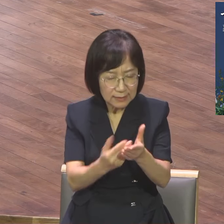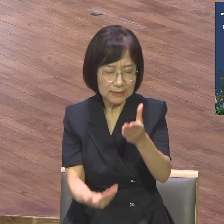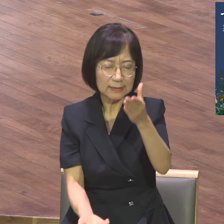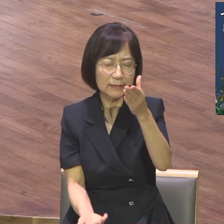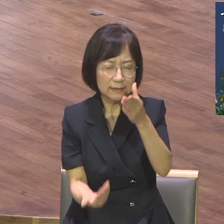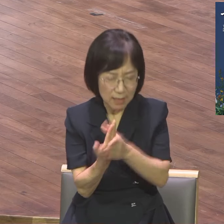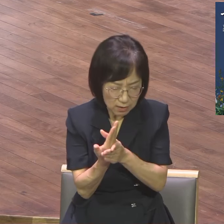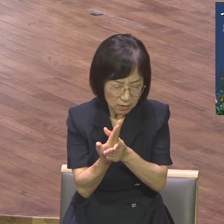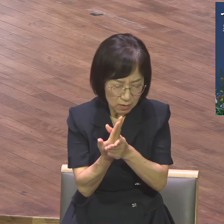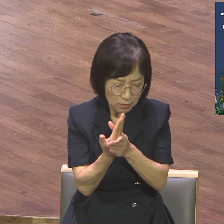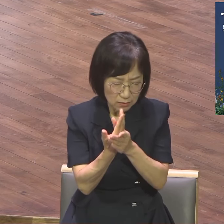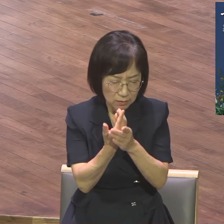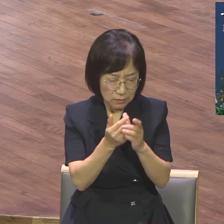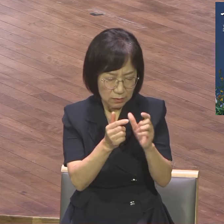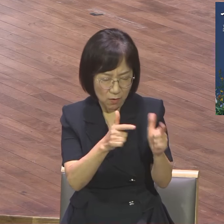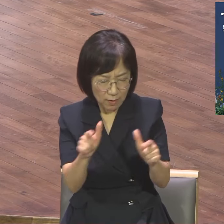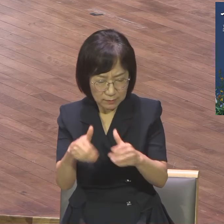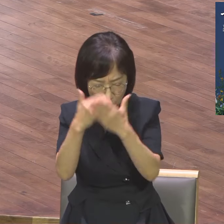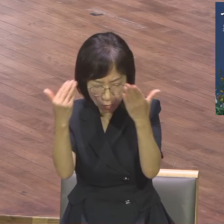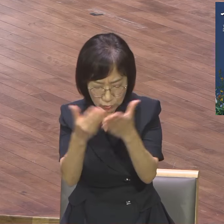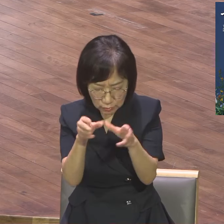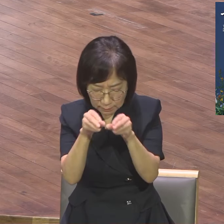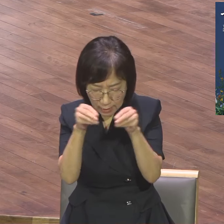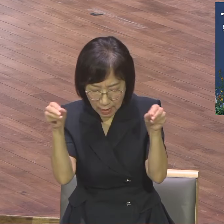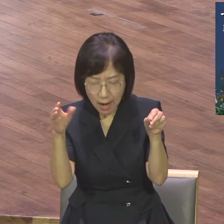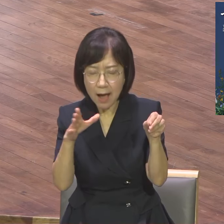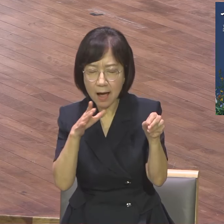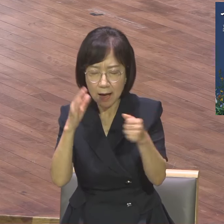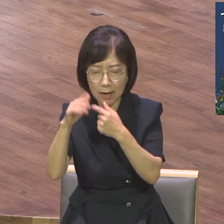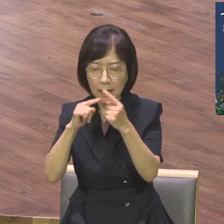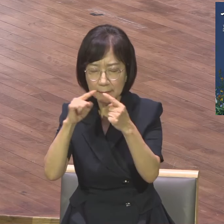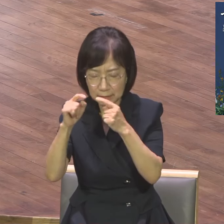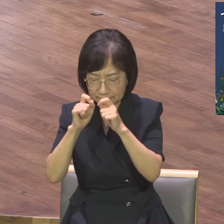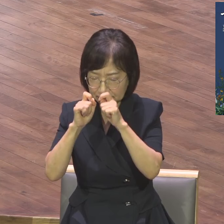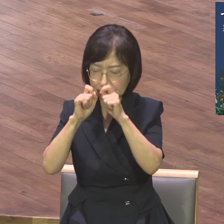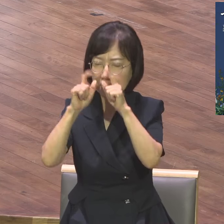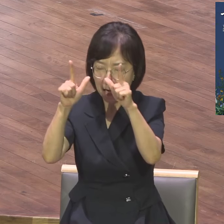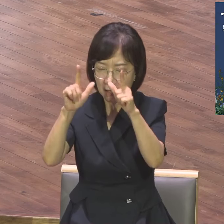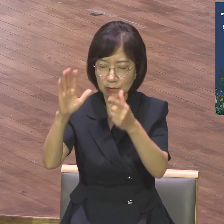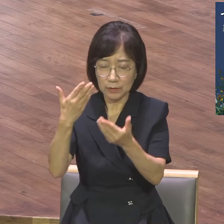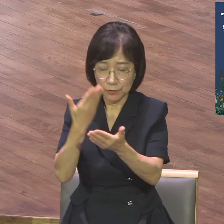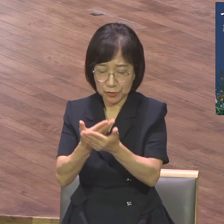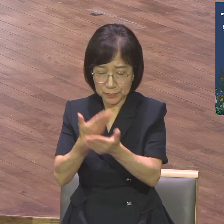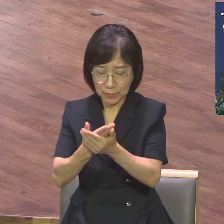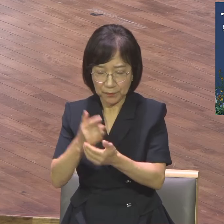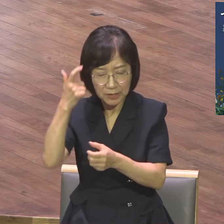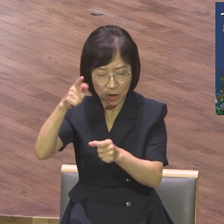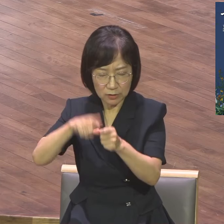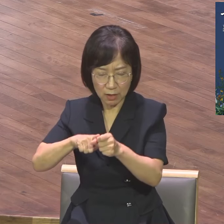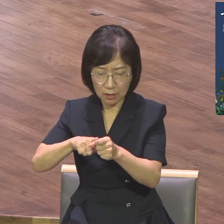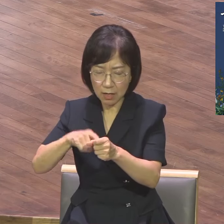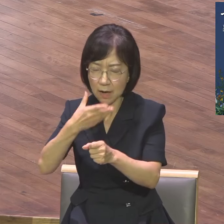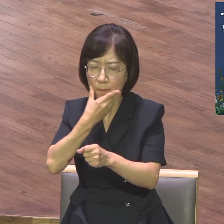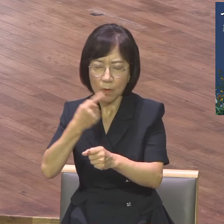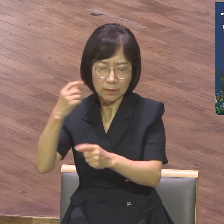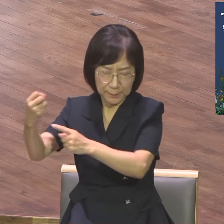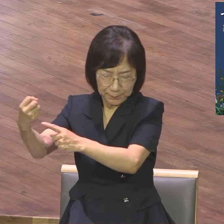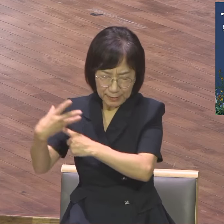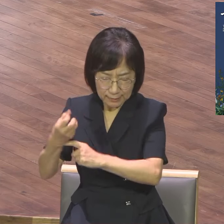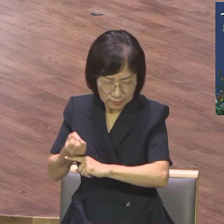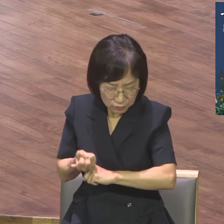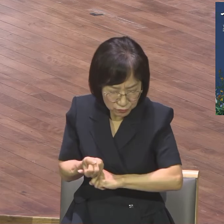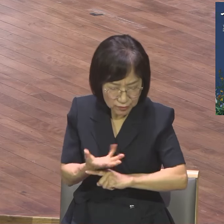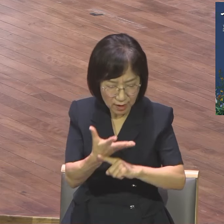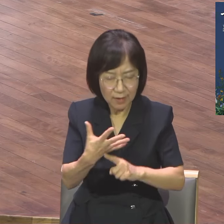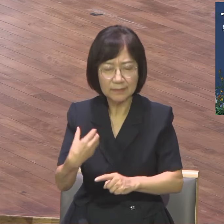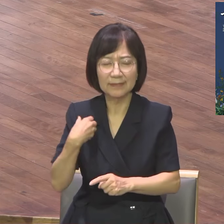다 말씀 성취 안에 있음을 깨닫고 영적 방사성을, 이 방사능을 체험하는 하나님의 사람들이 되게